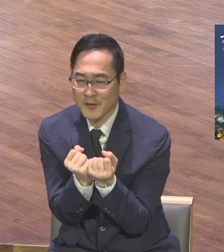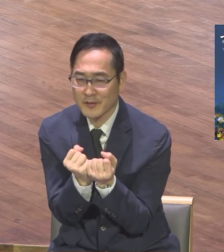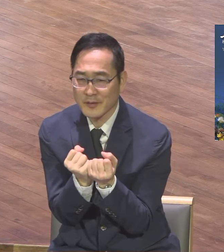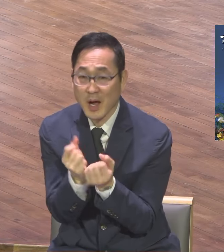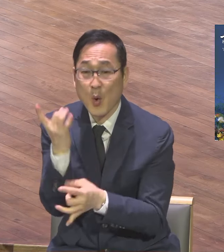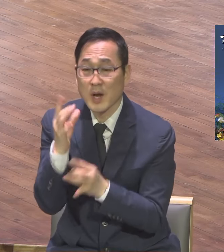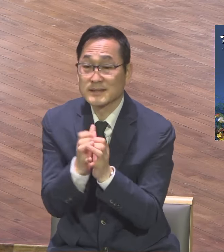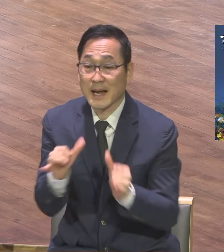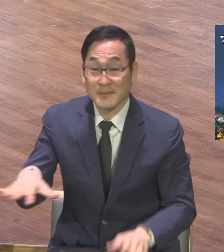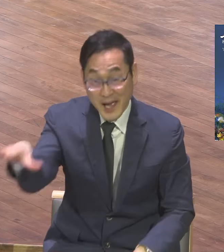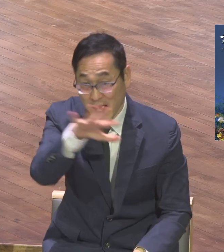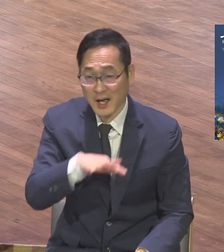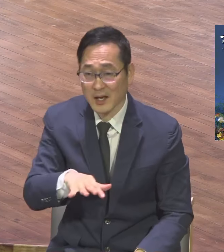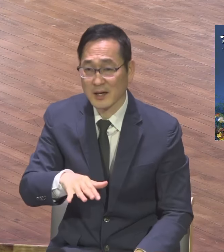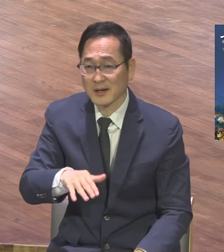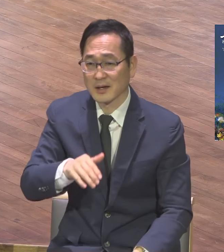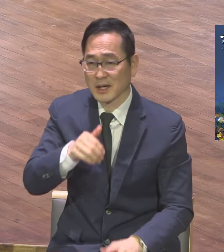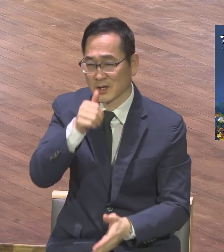인간은요, 죄를,